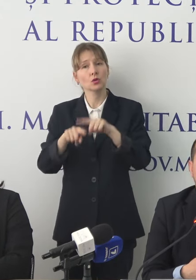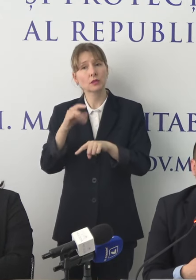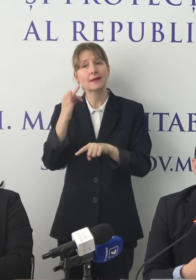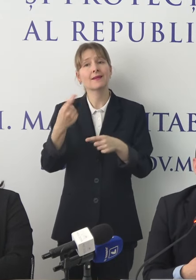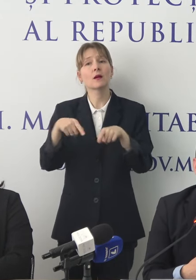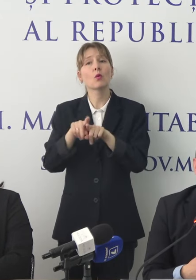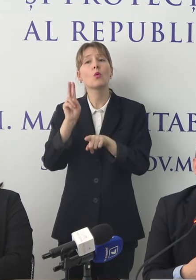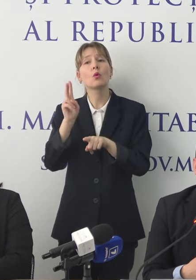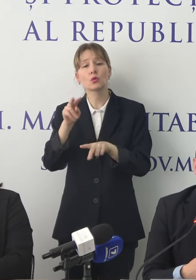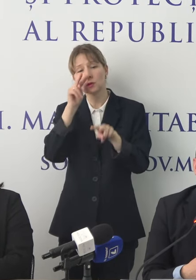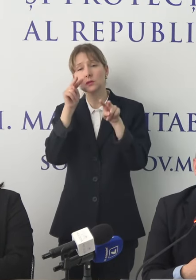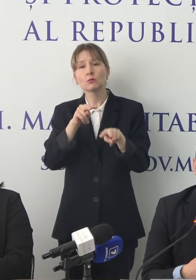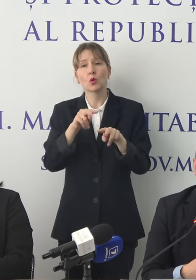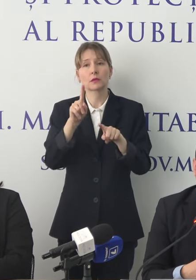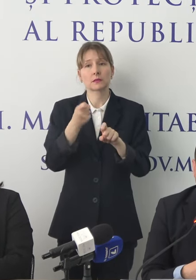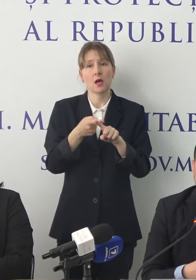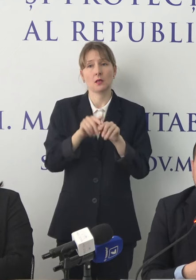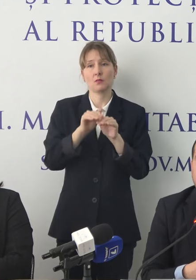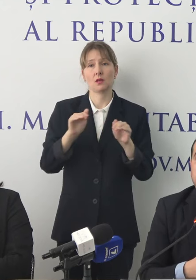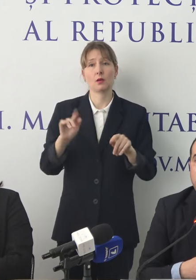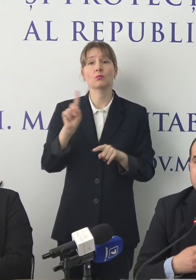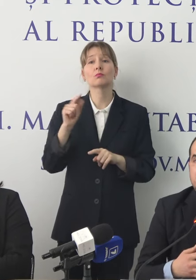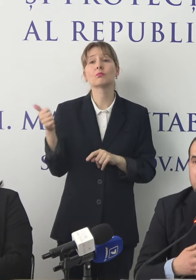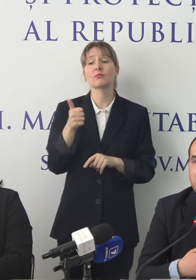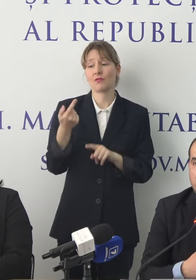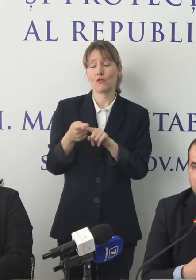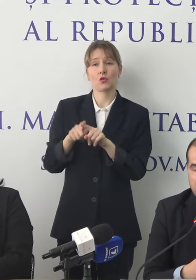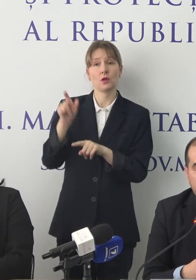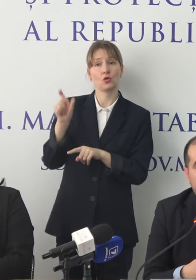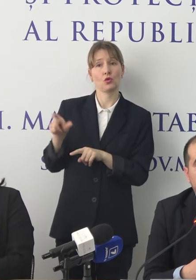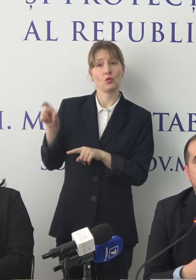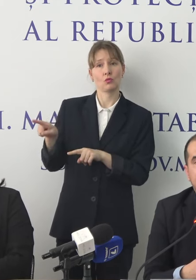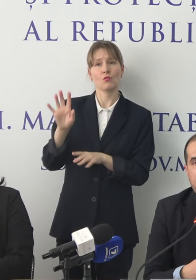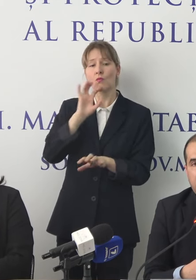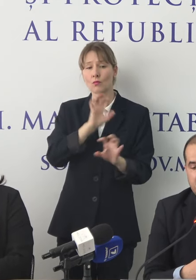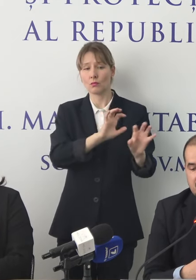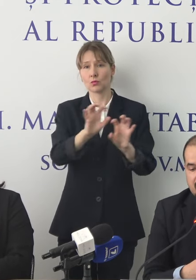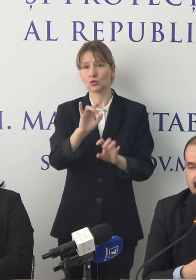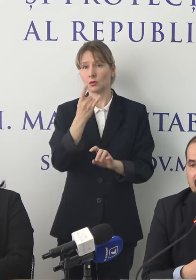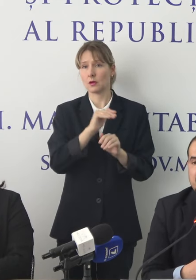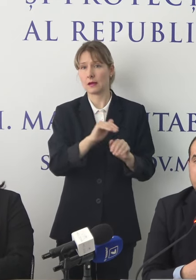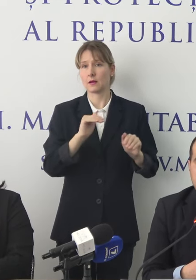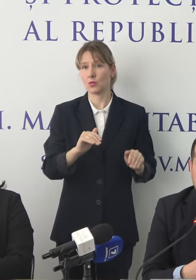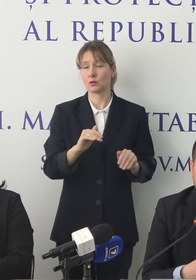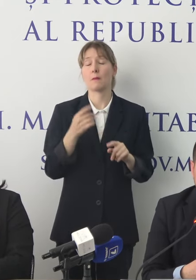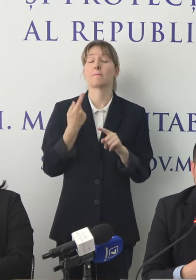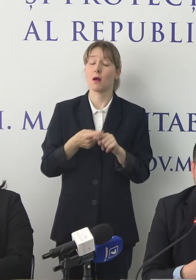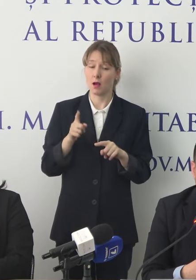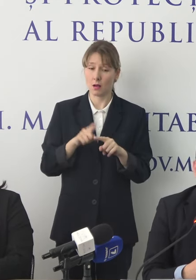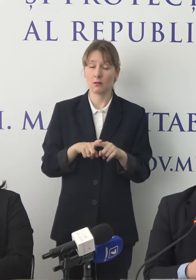îngrijitorii, pentru că, în primul rând, ei sunt cei care vor asigura protecția necesară. De